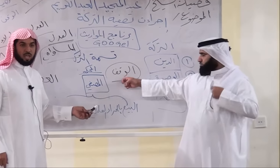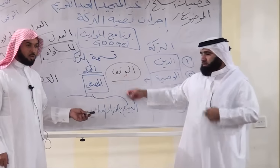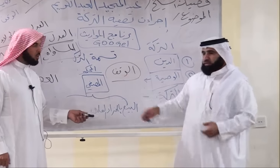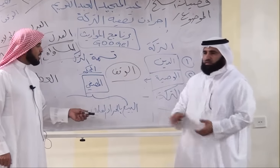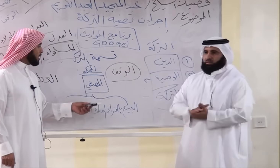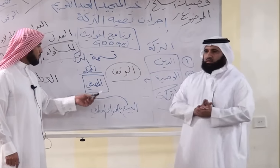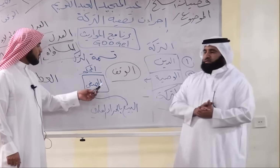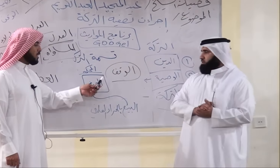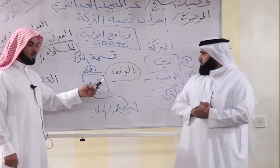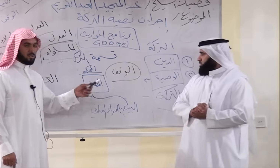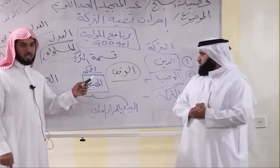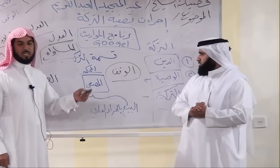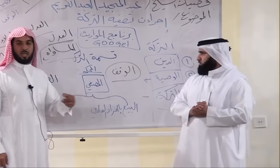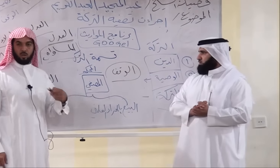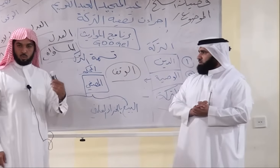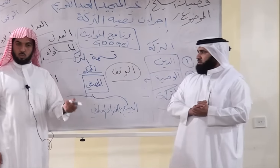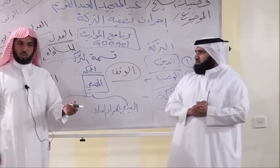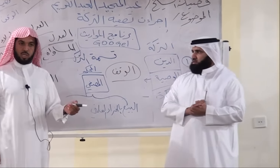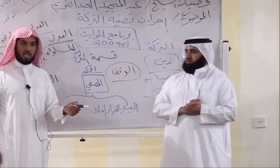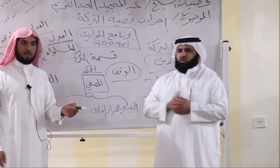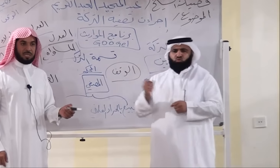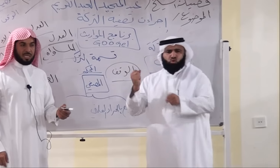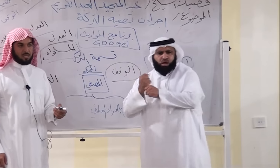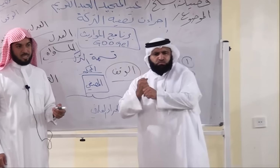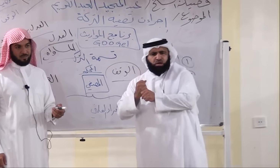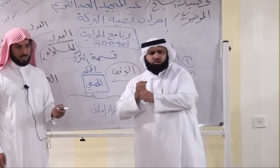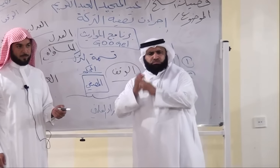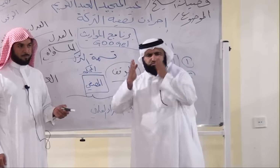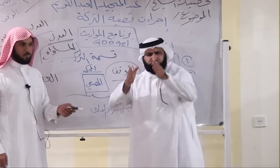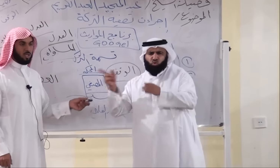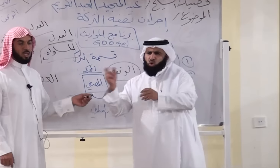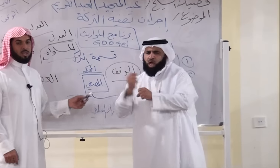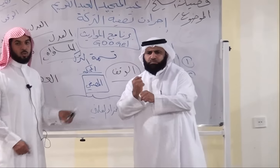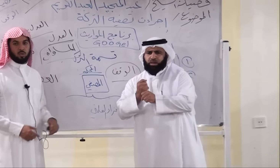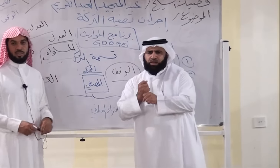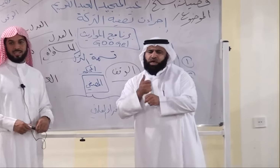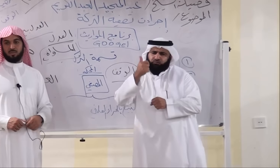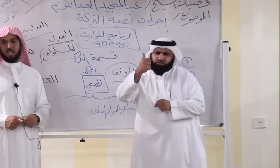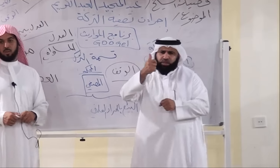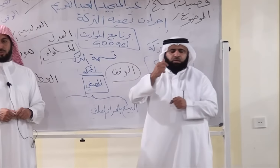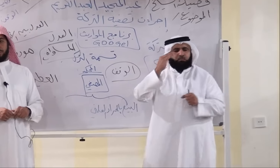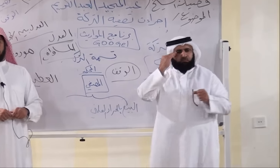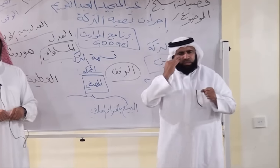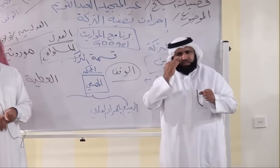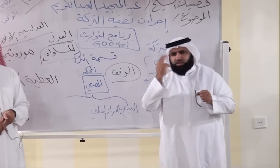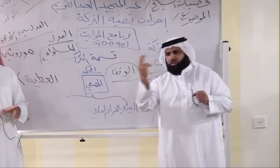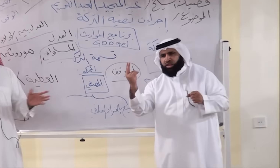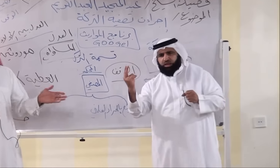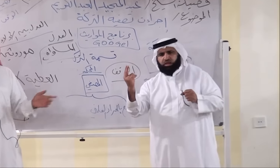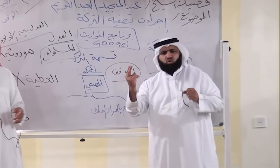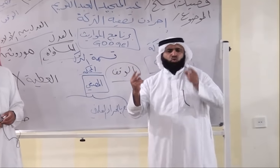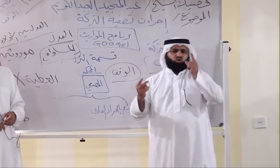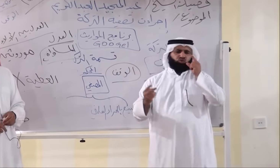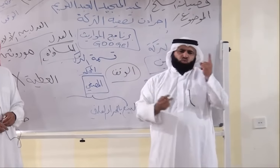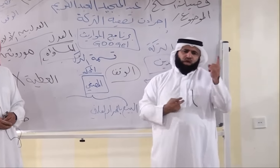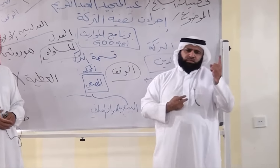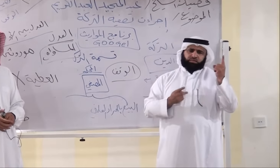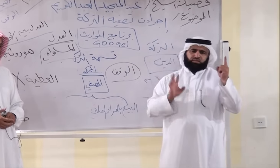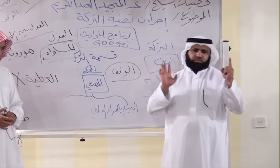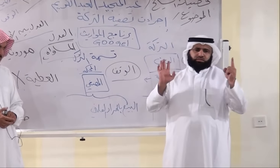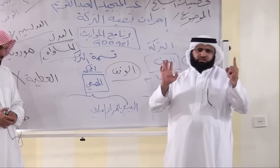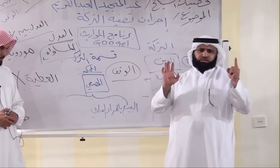بالذكر مثل حظ الأنثيين؟ احنا طريقتنا والشيء اللي دائما ننصح فيه أن يكون الذكر مثل حظ الأنثيين. وعلى كل حال هذه مسألة